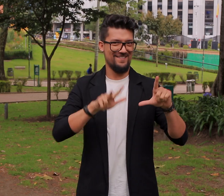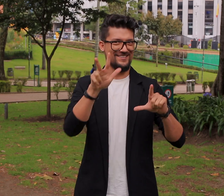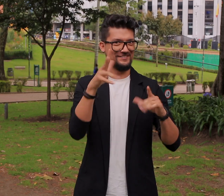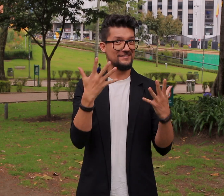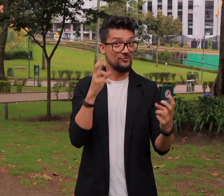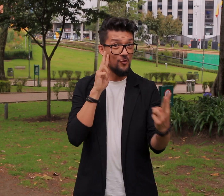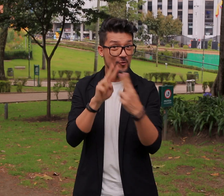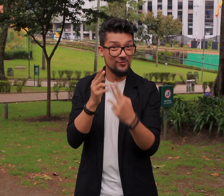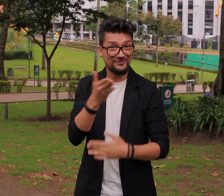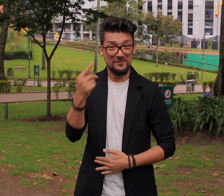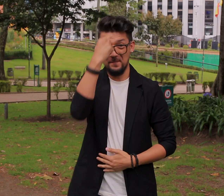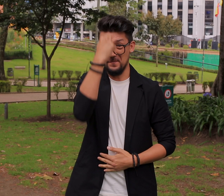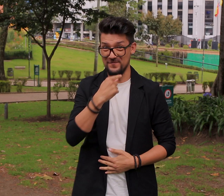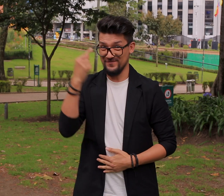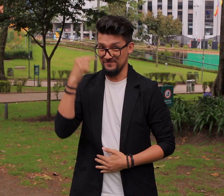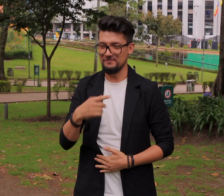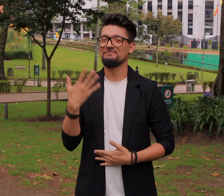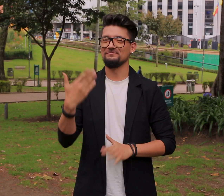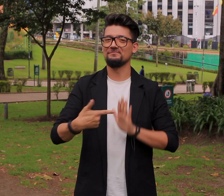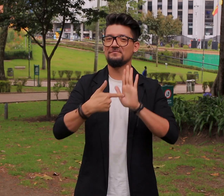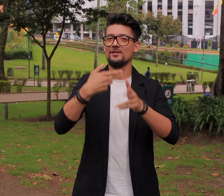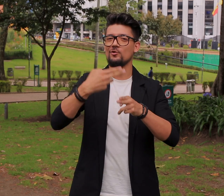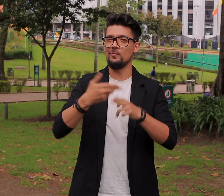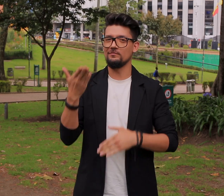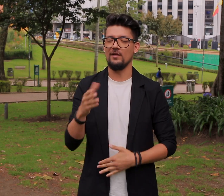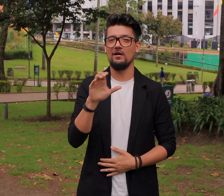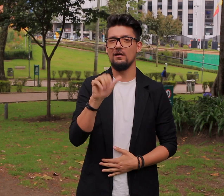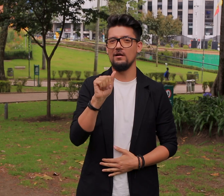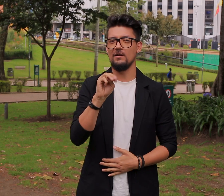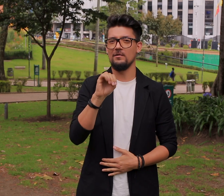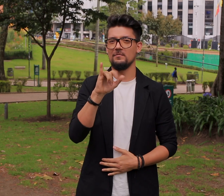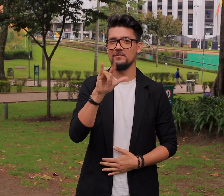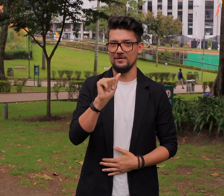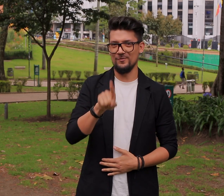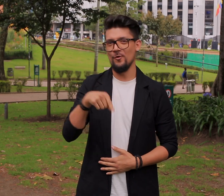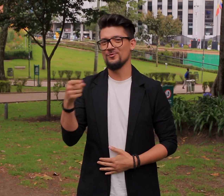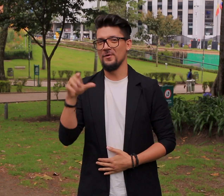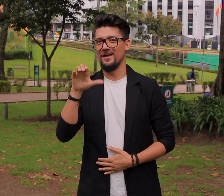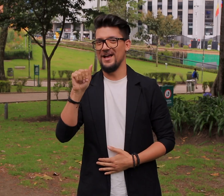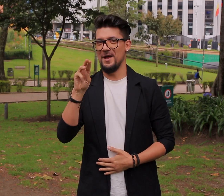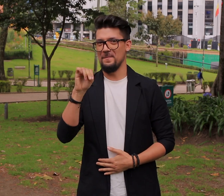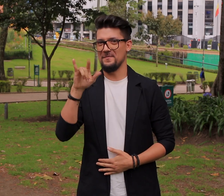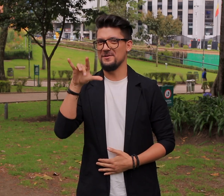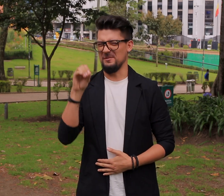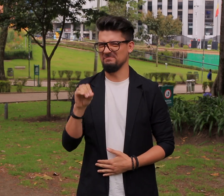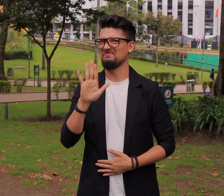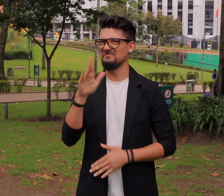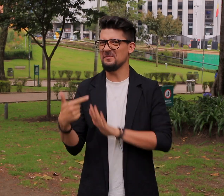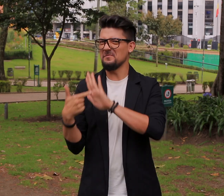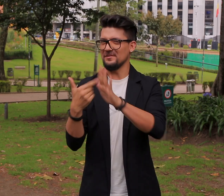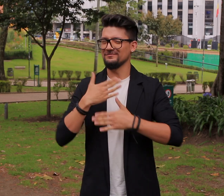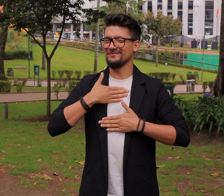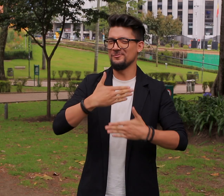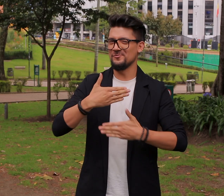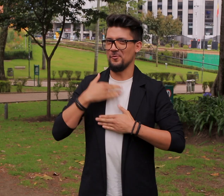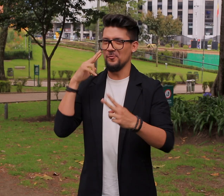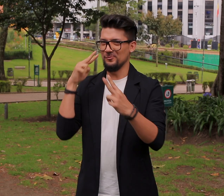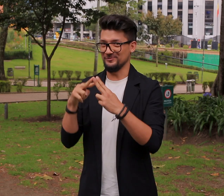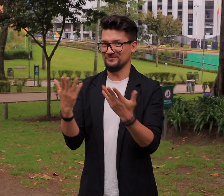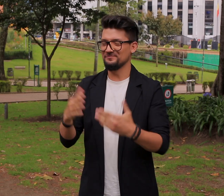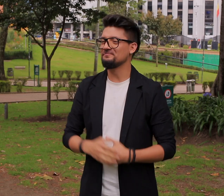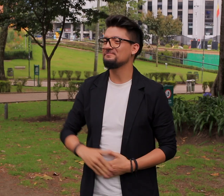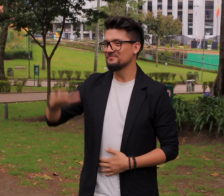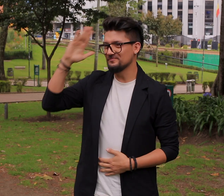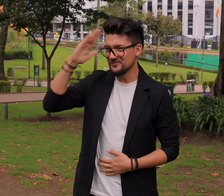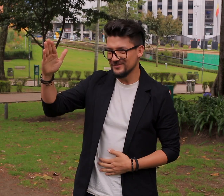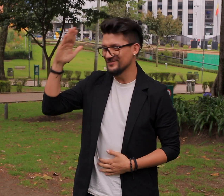Ellos nos van a acompañar en esta nueva franja que tiene el Canal 13 llamada music for life Camilo